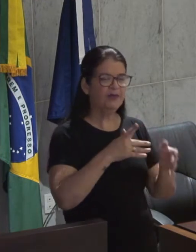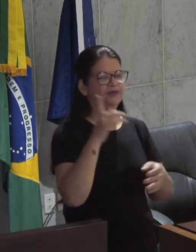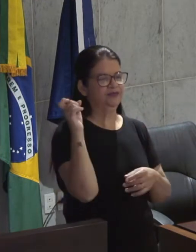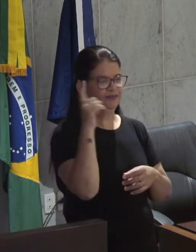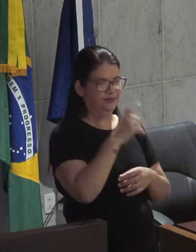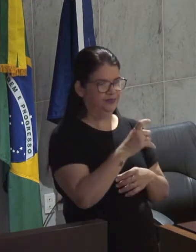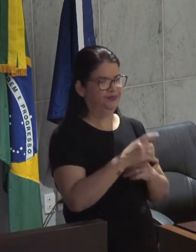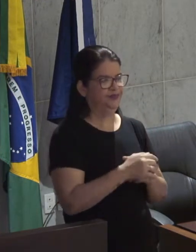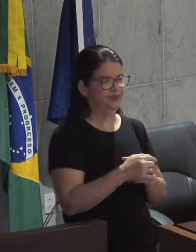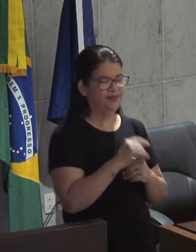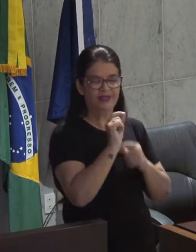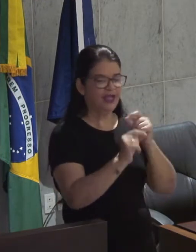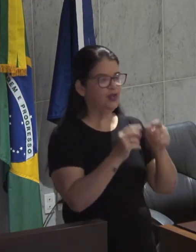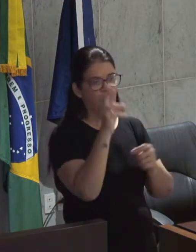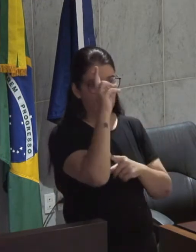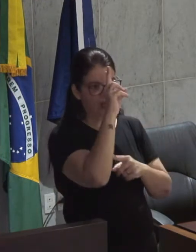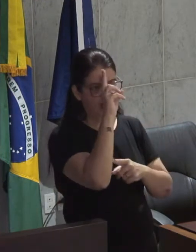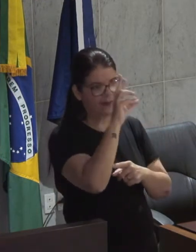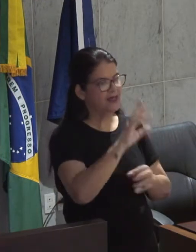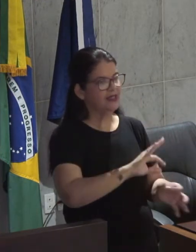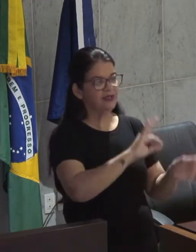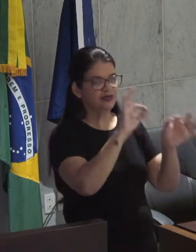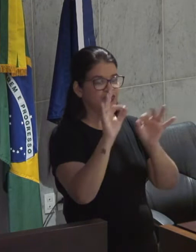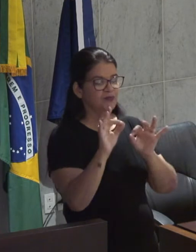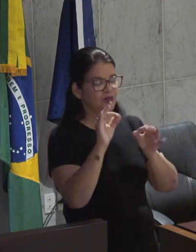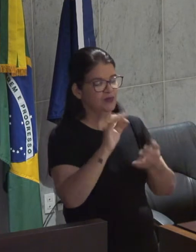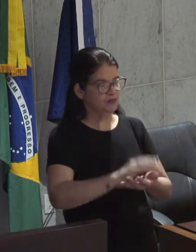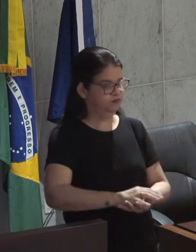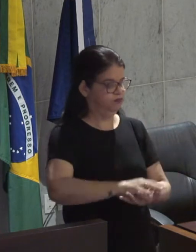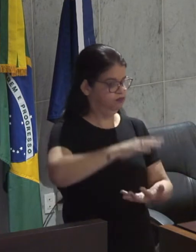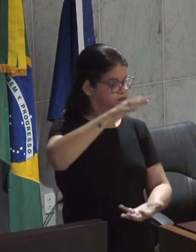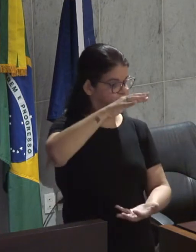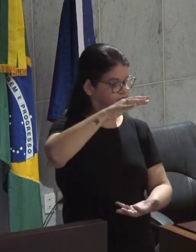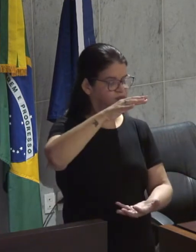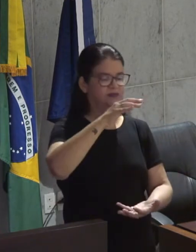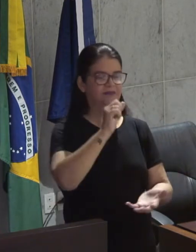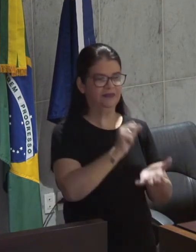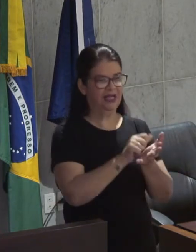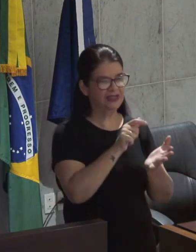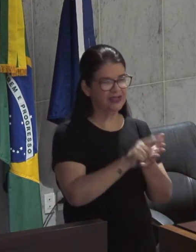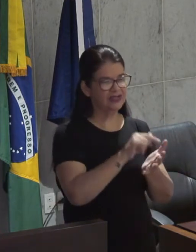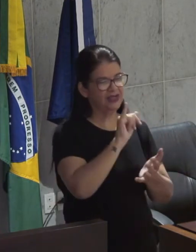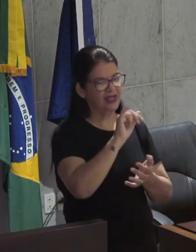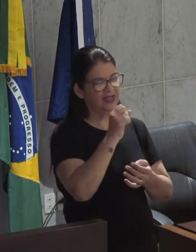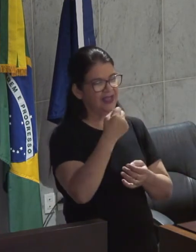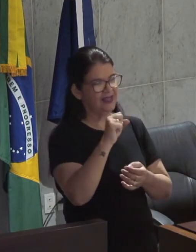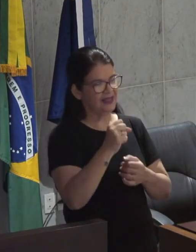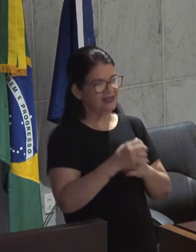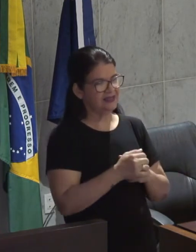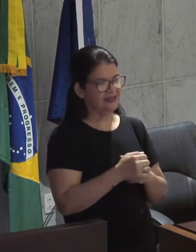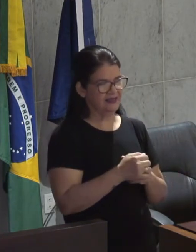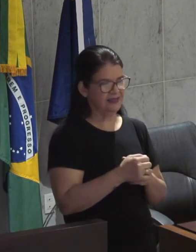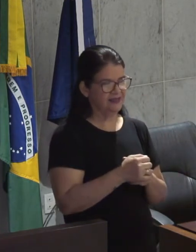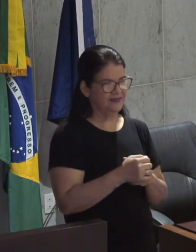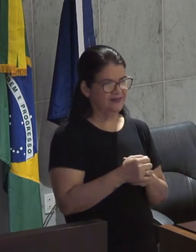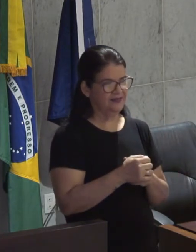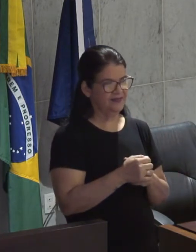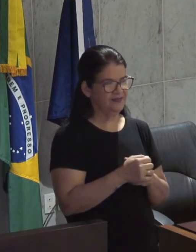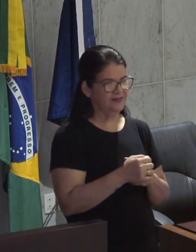dificuldade. Quem não lembra daqueles processos empilhados nas agências do INSS,